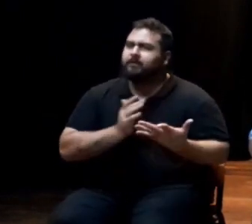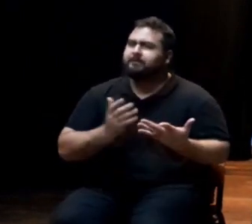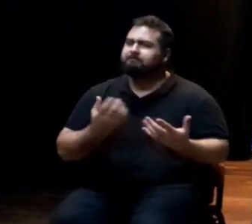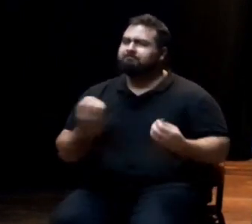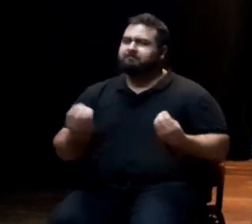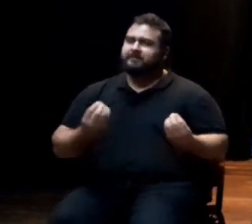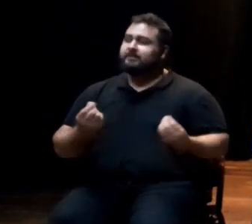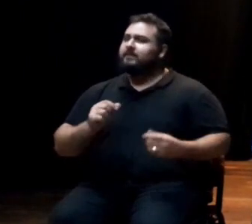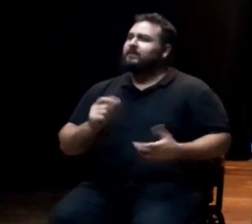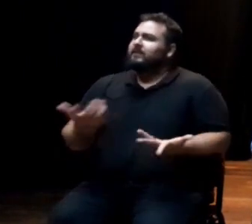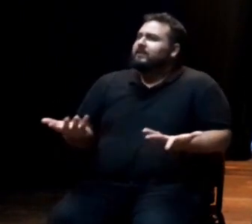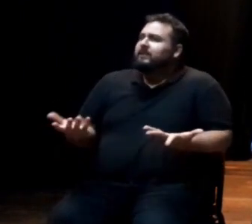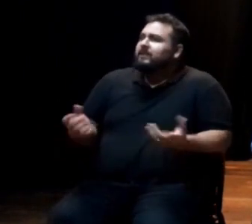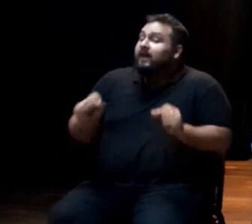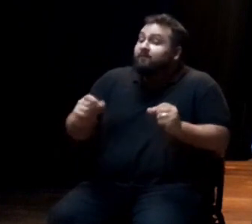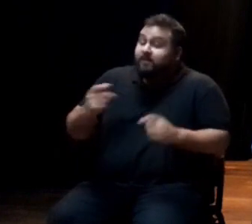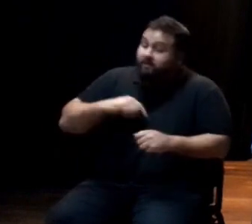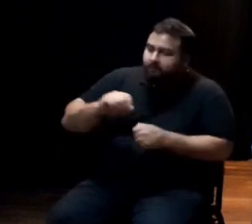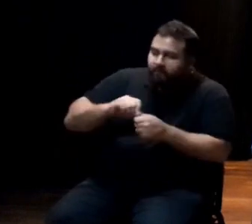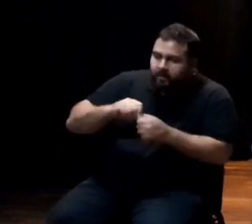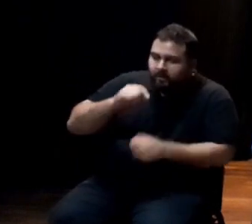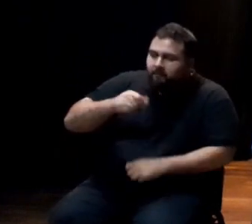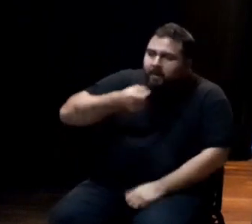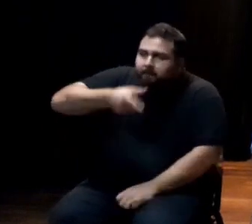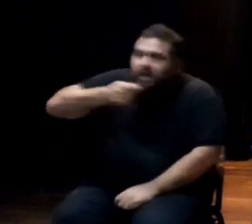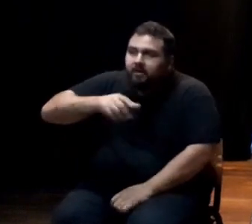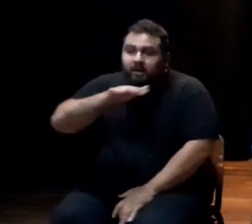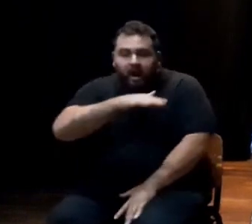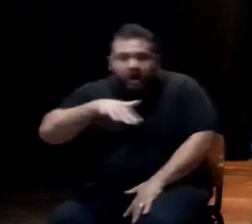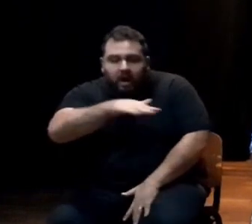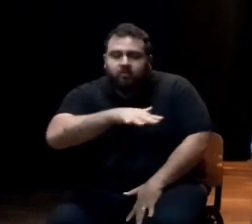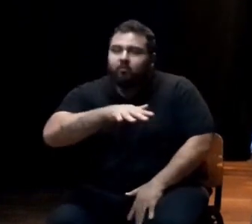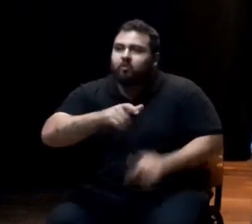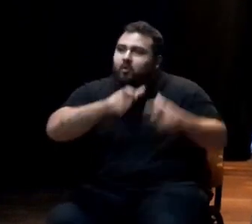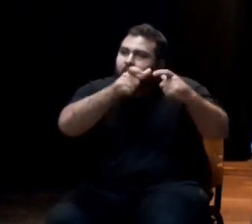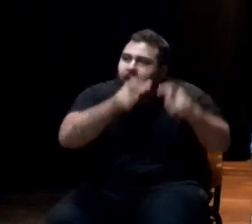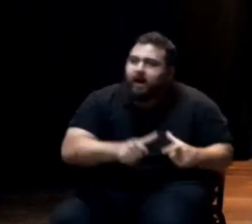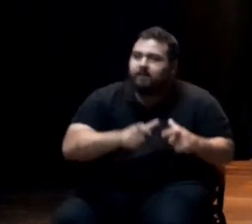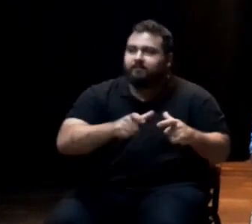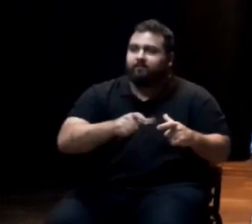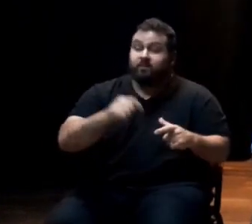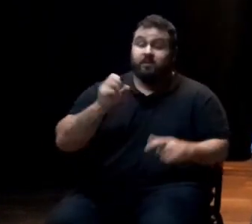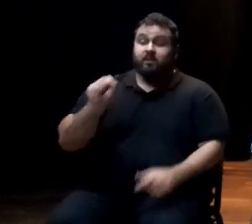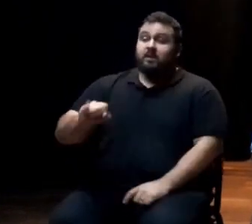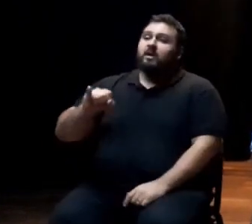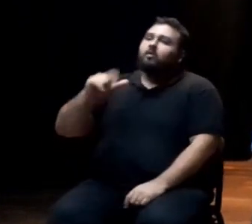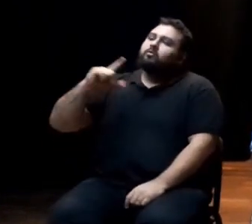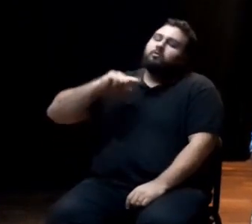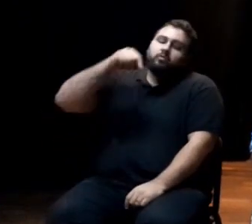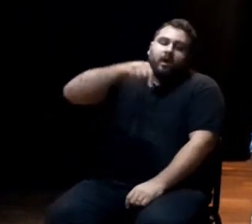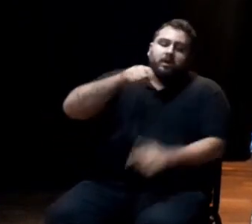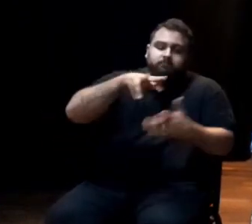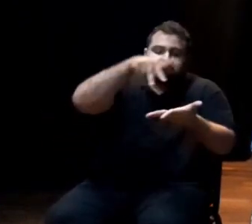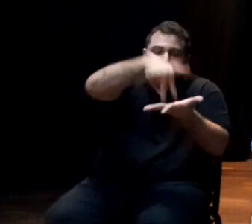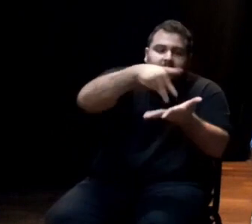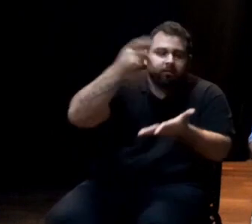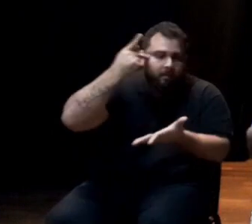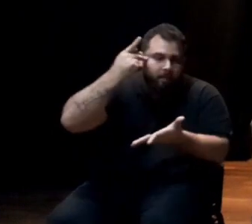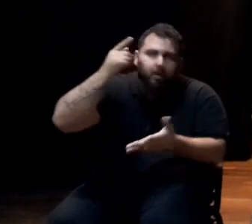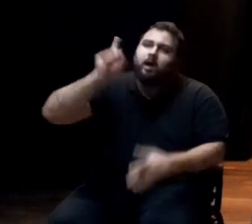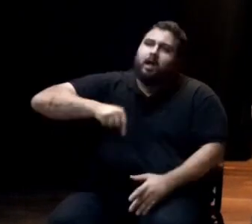tem? Né? Porque você faz piada com coisas regionais. Se eu estou em São Paulo, eu tenho que me virar para entender aquilo ali. É